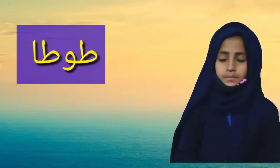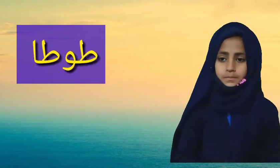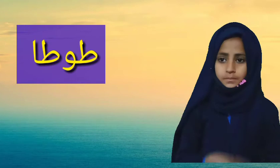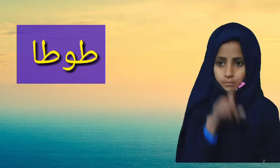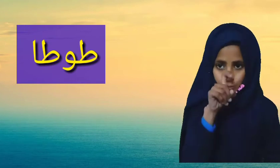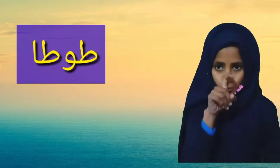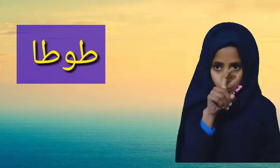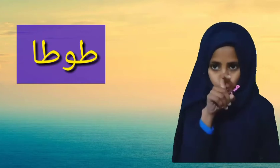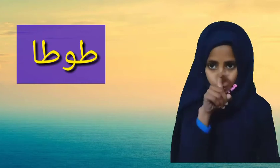तोता